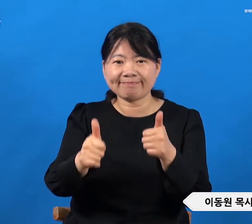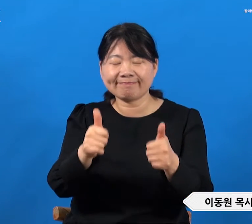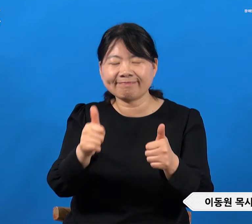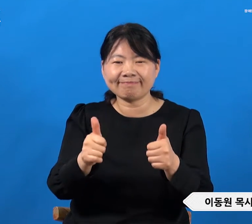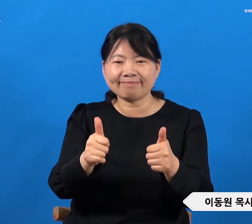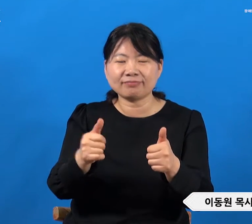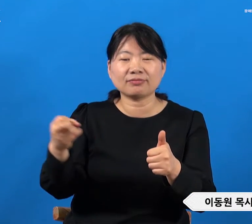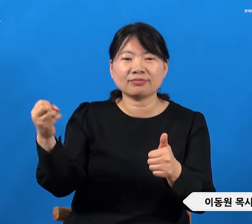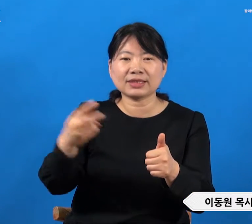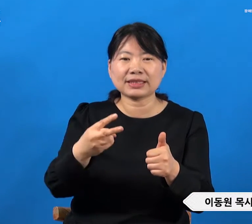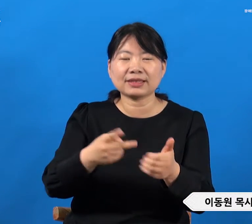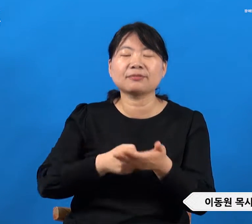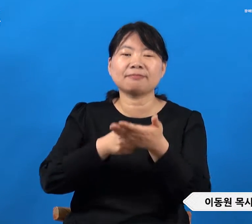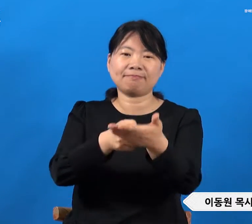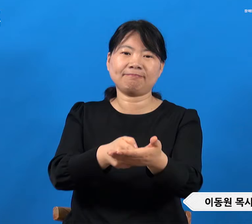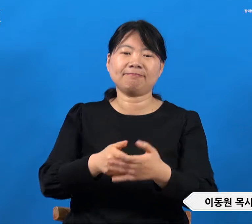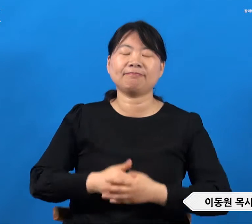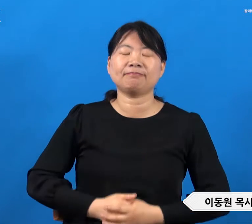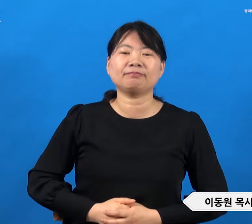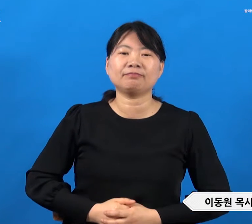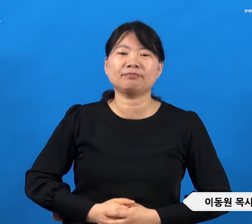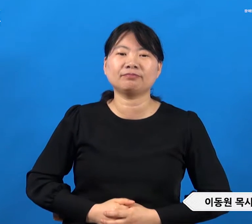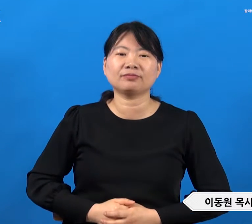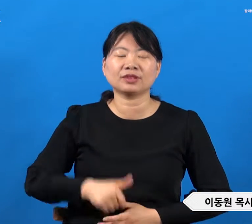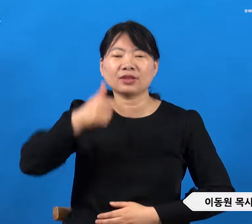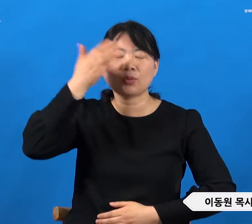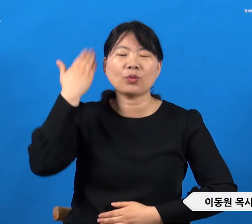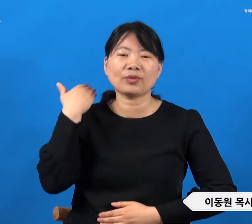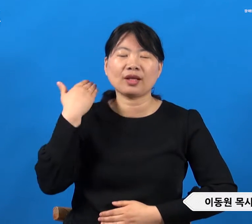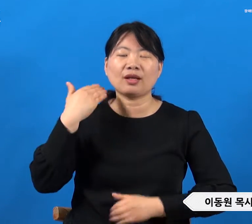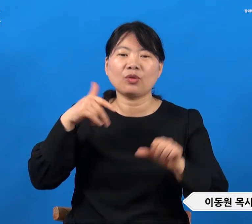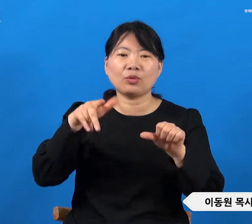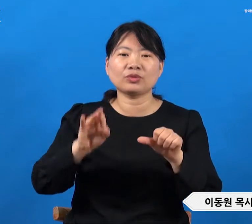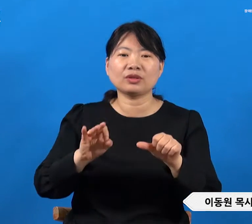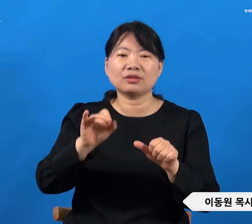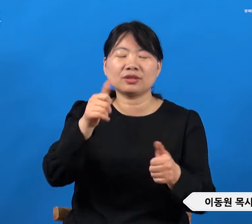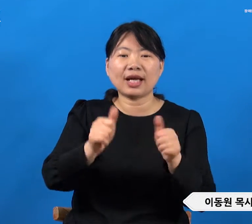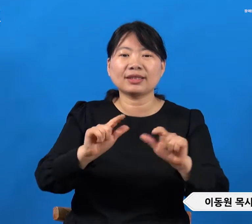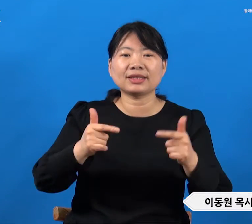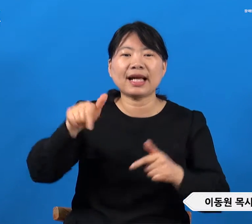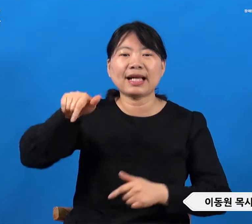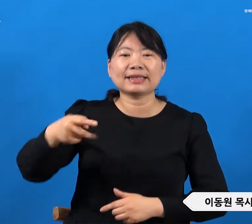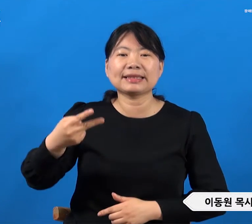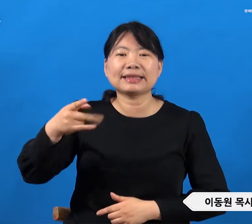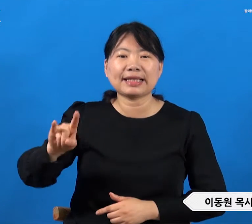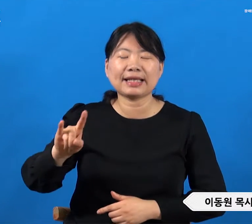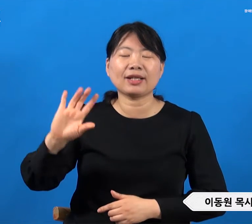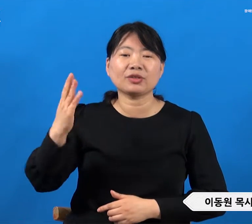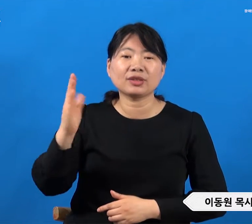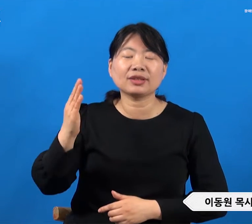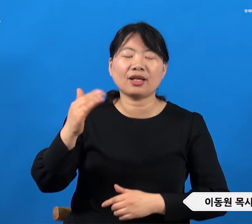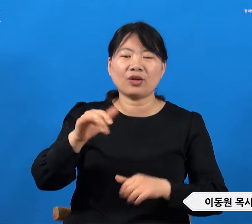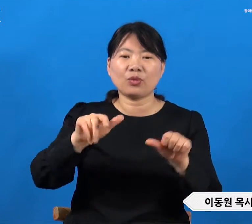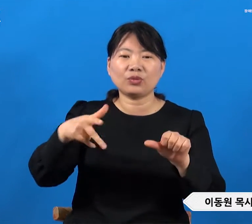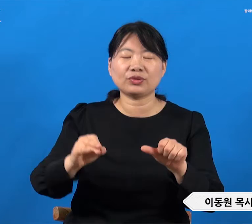경기를 제청하기에 이르렀습니다. 고대 5종 경기가 아니라 이제 근대 5종